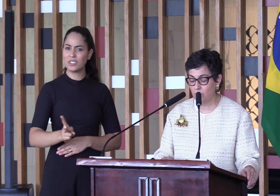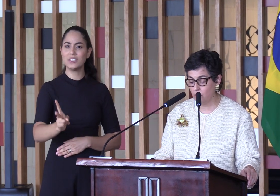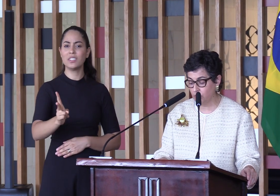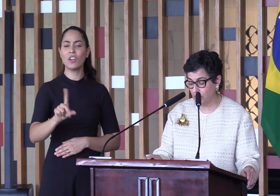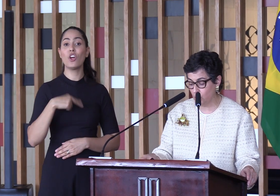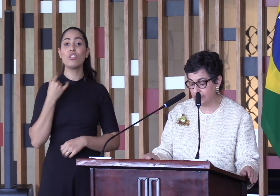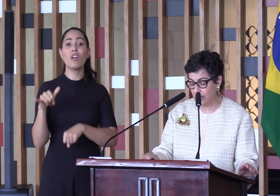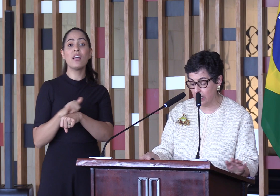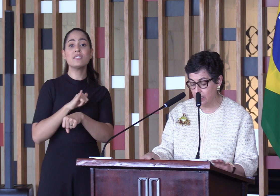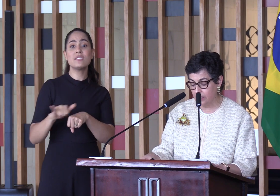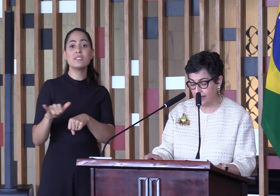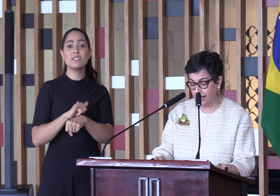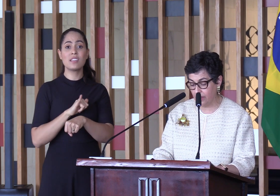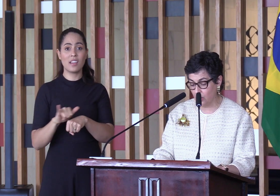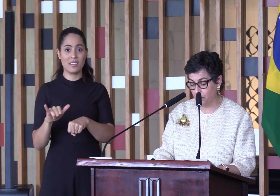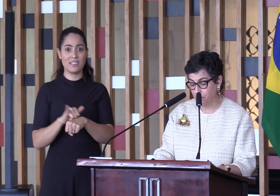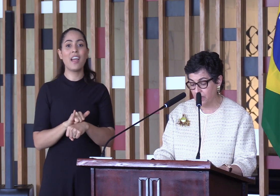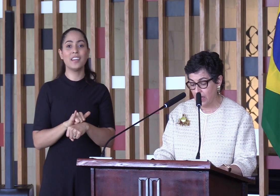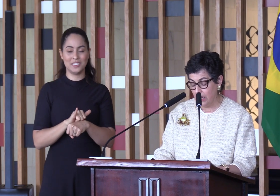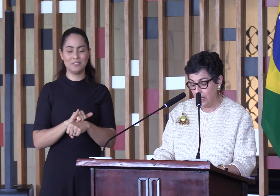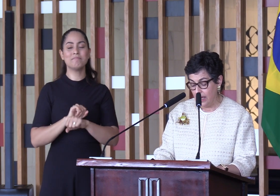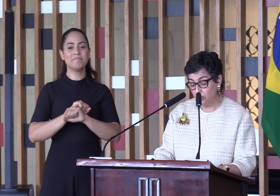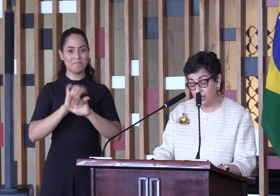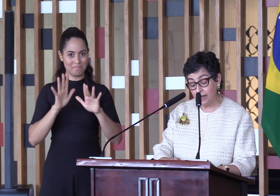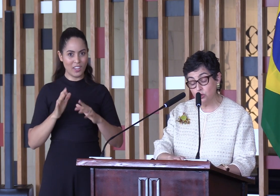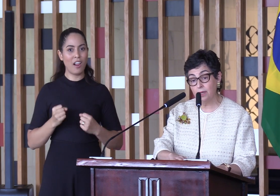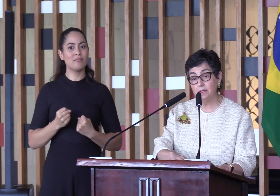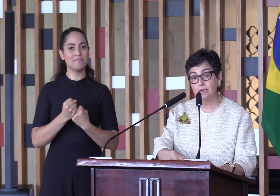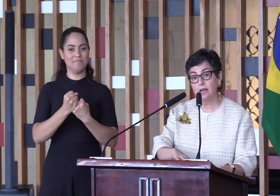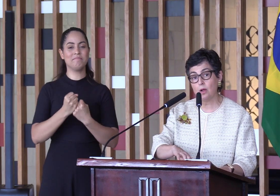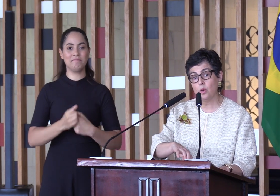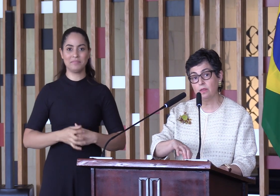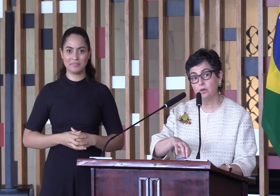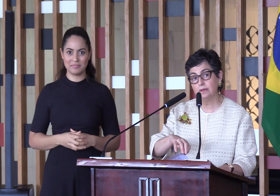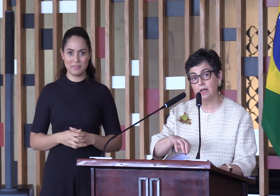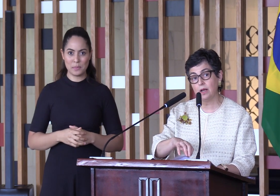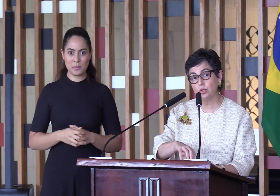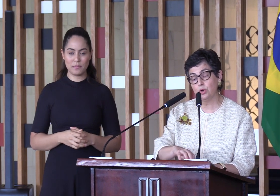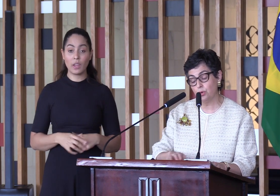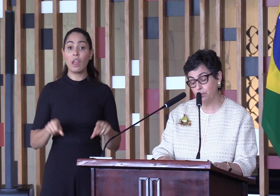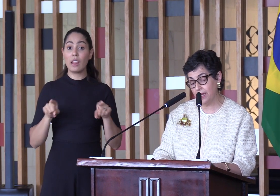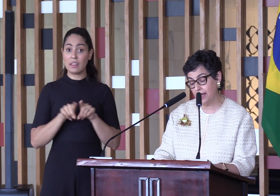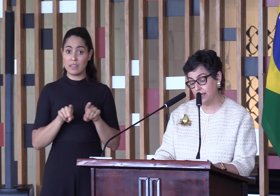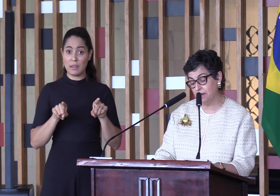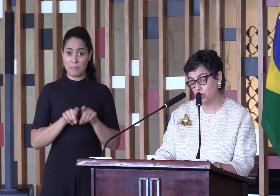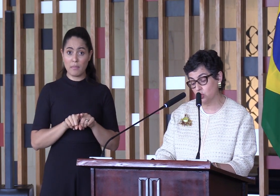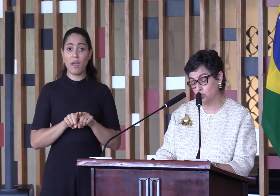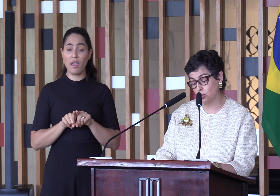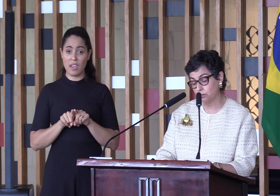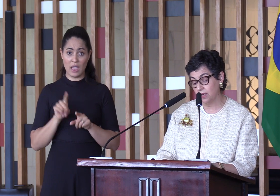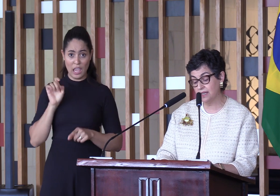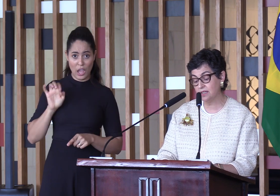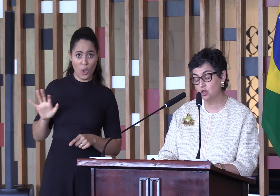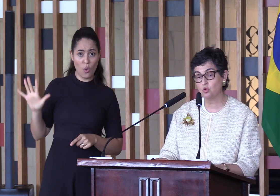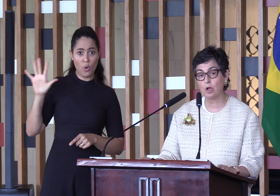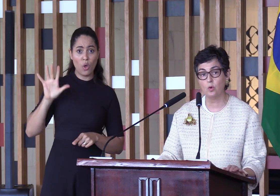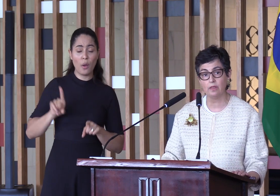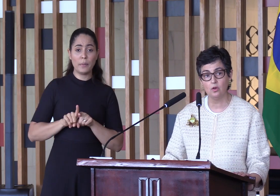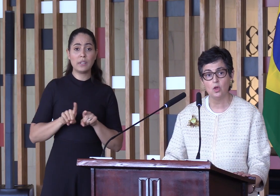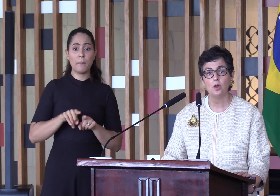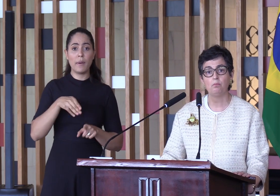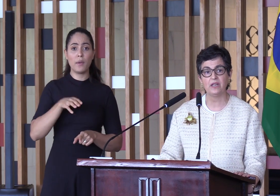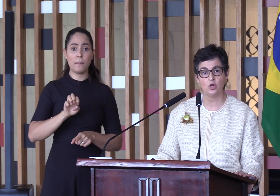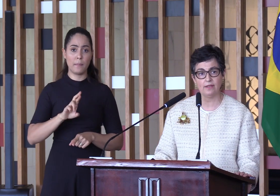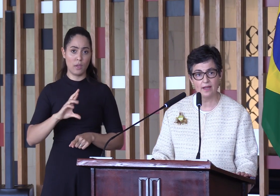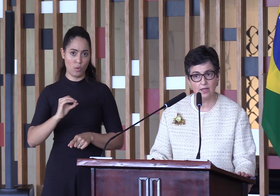estratégico da nossa relação. Hemos falado também do acordo entre a União Europeia e Mercosur. Este é um